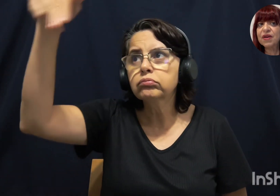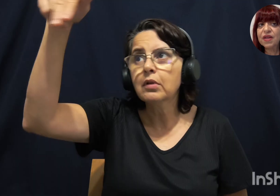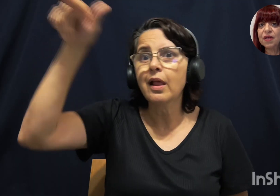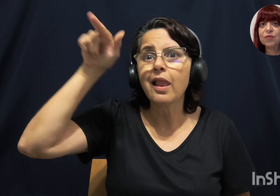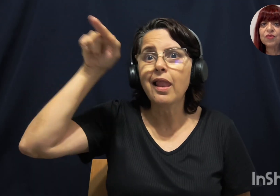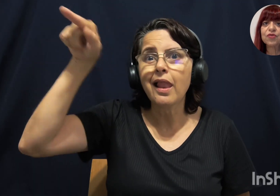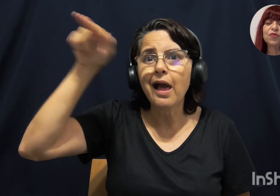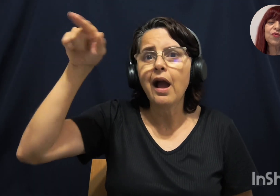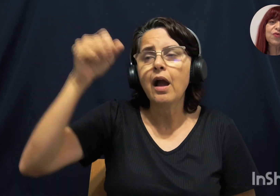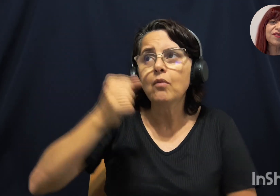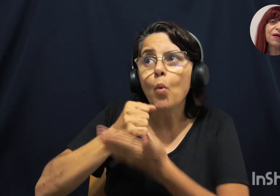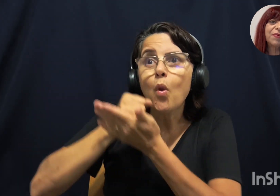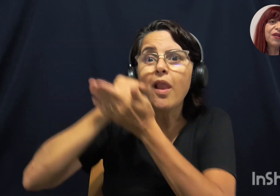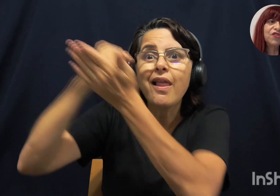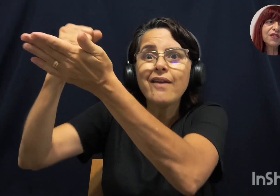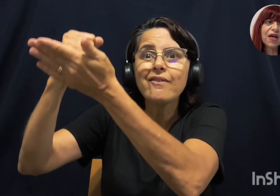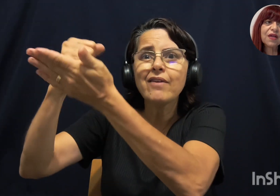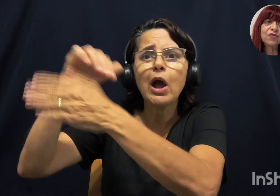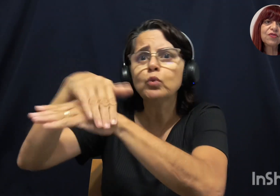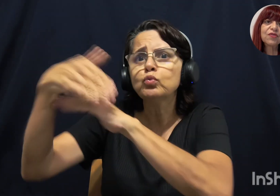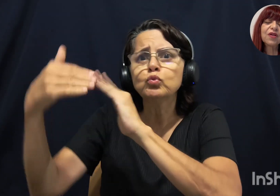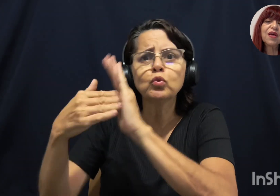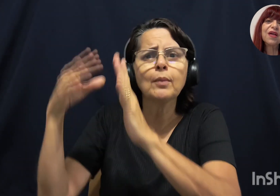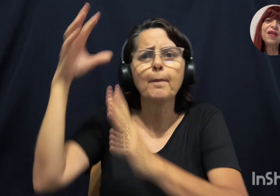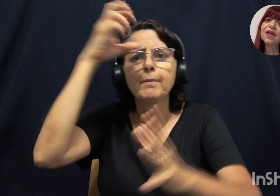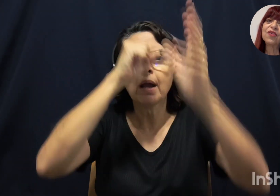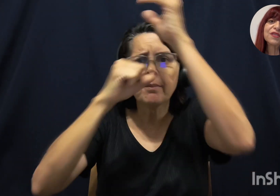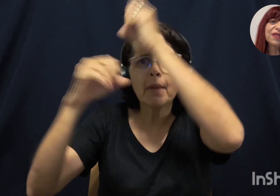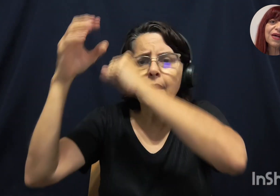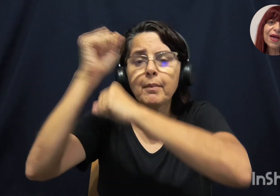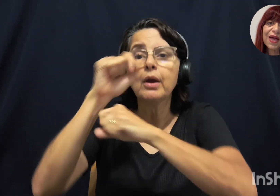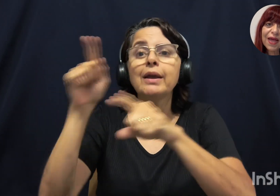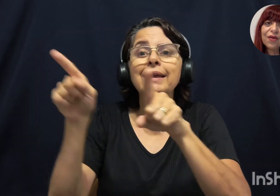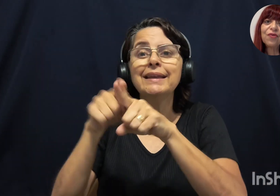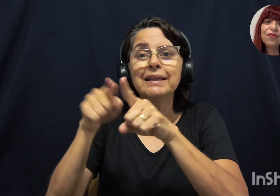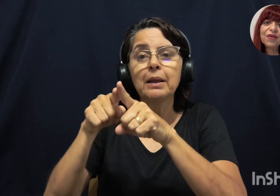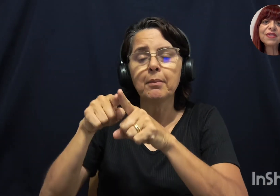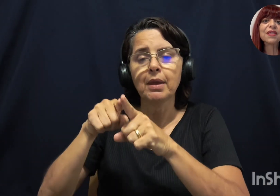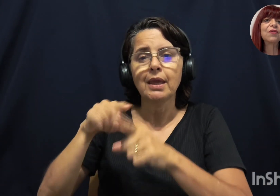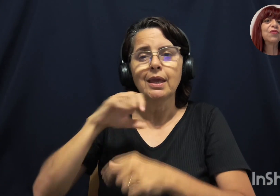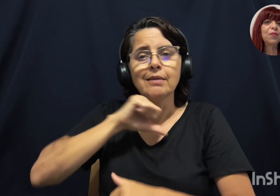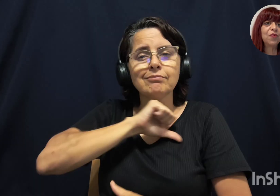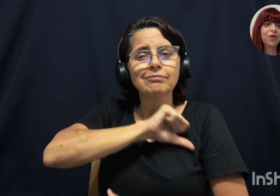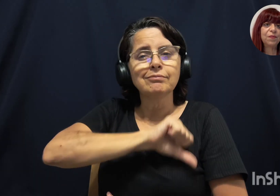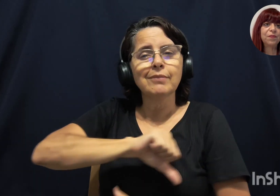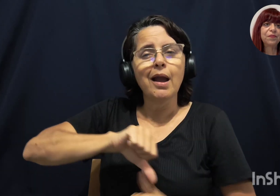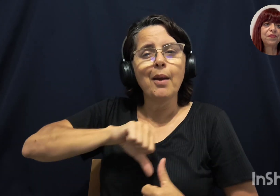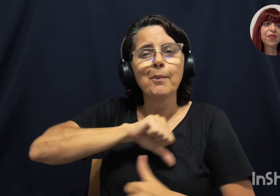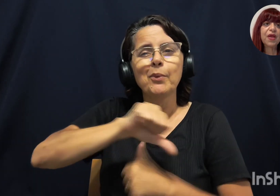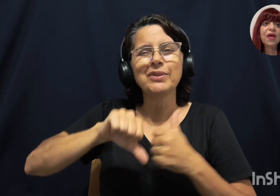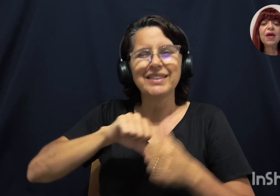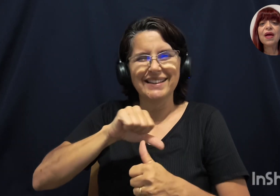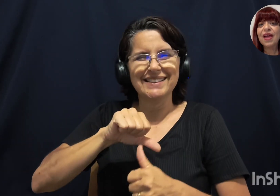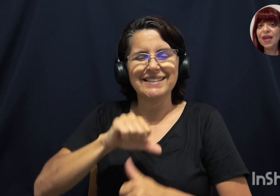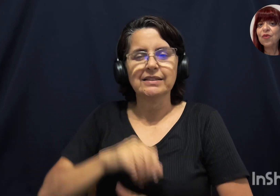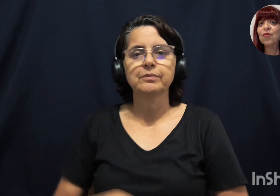nós levaremos os aprendizados e a nossa renovação no amor.